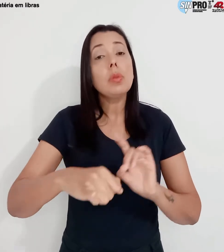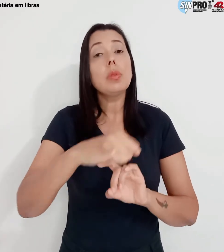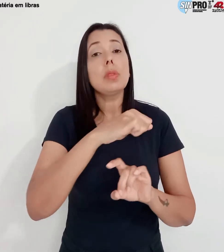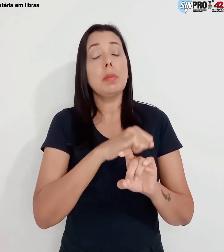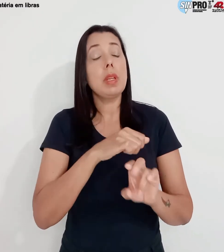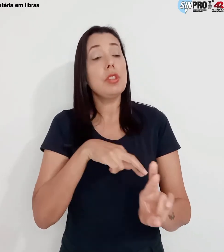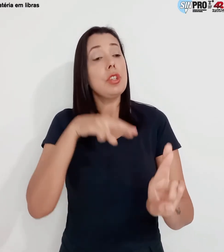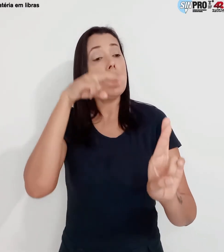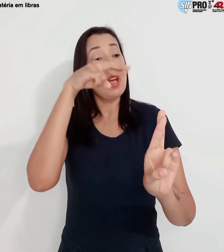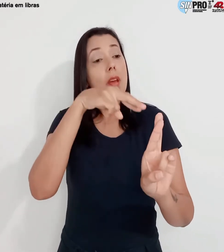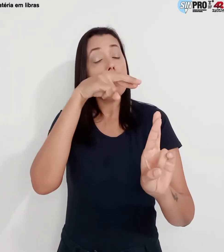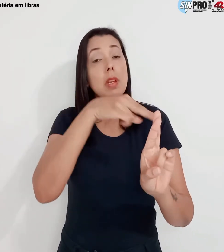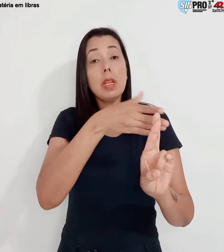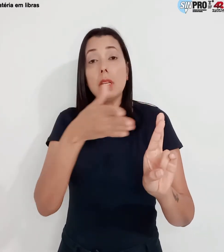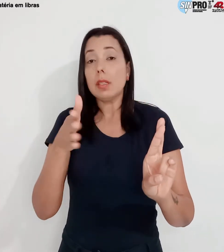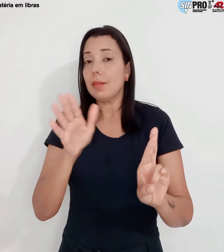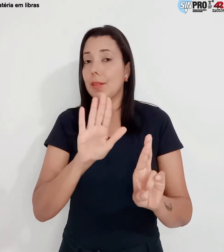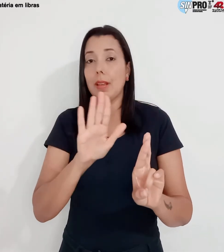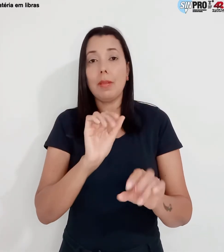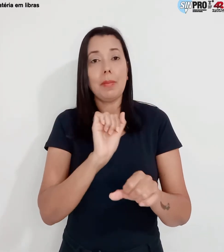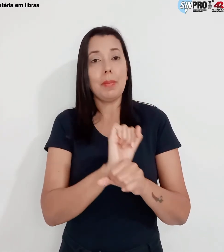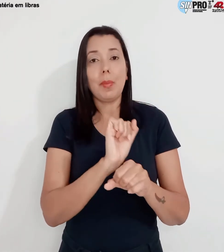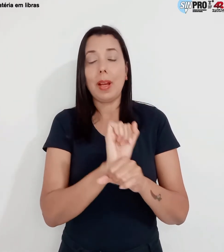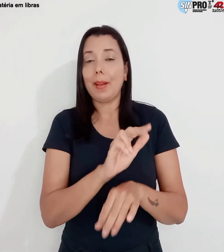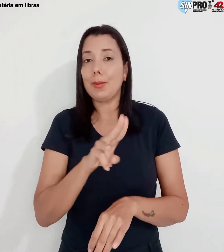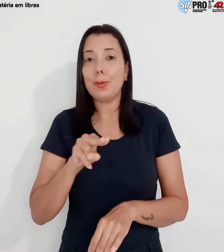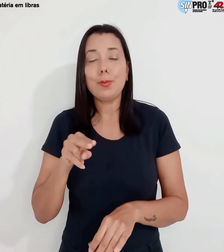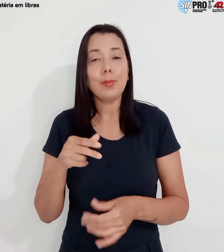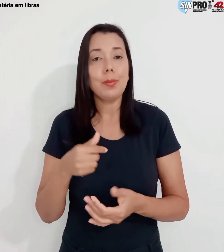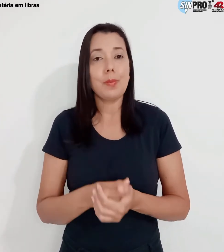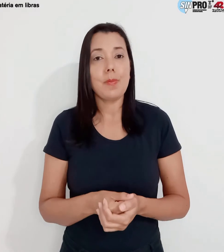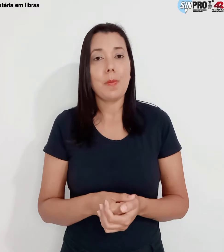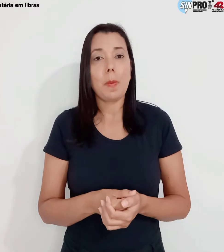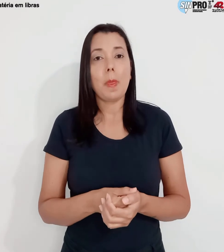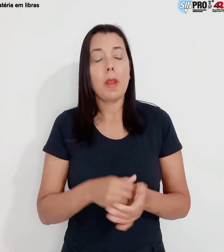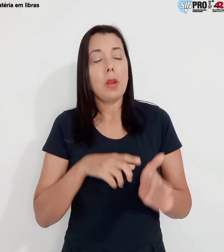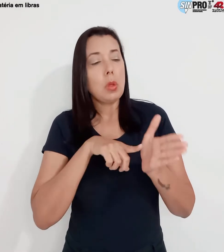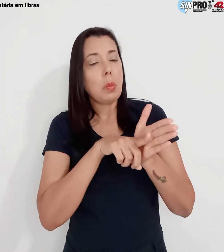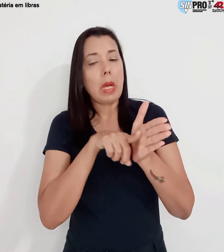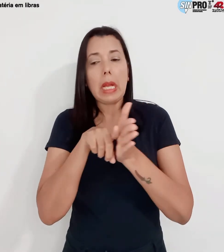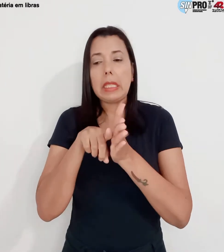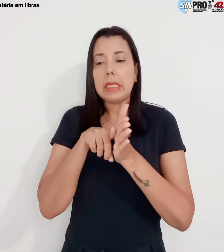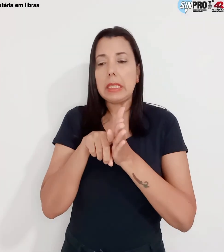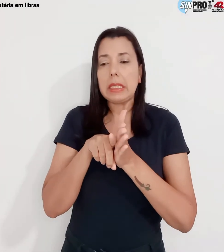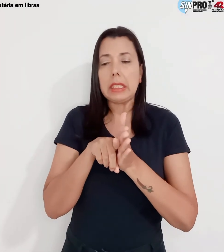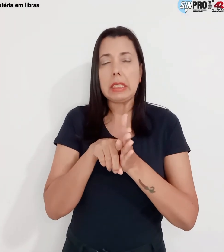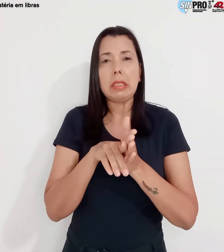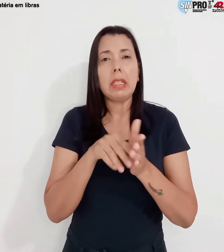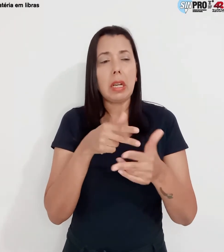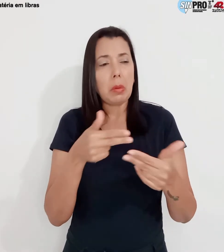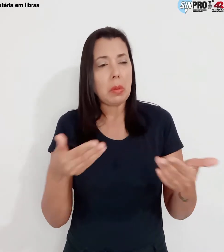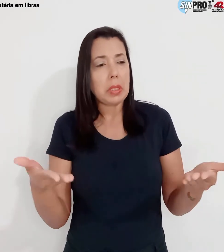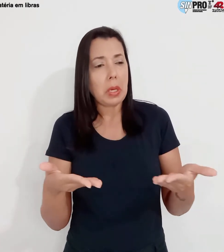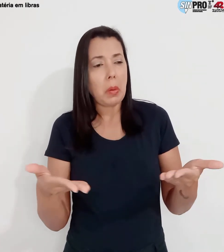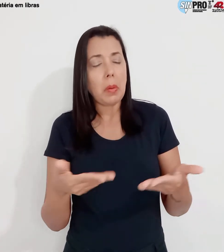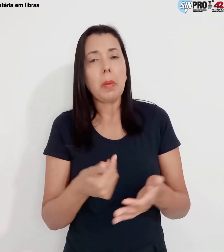socialmente referenciada não para por aí. Numa análise superficial dos fatos